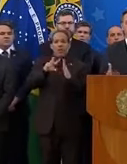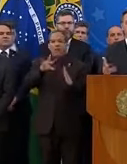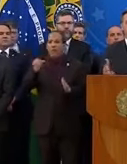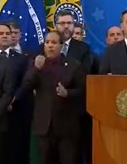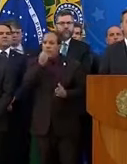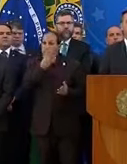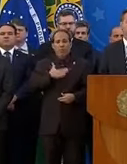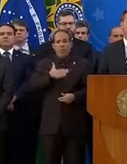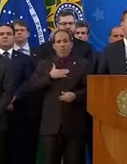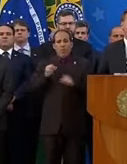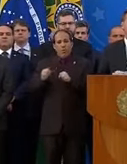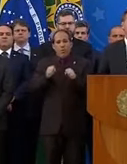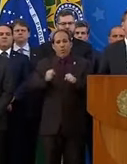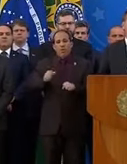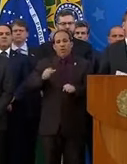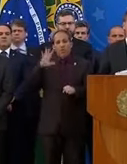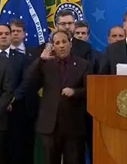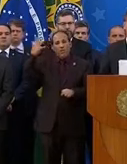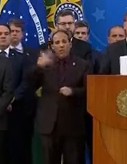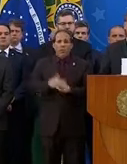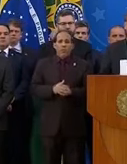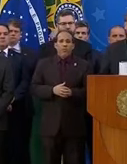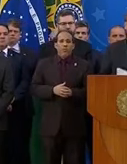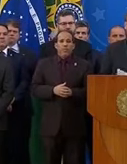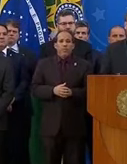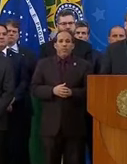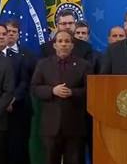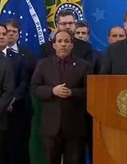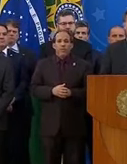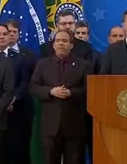como foi o sua maneta mas infelizmente